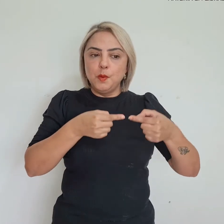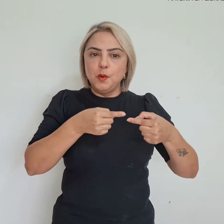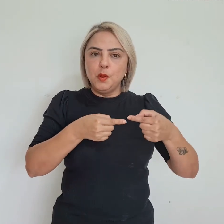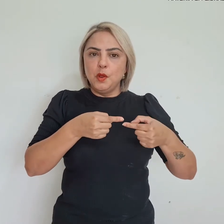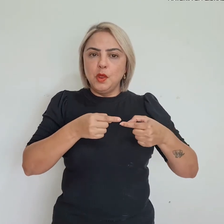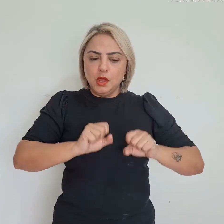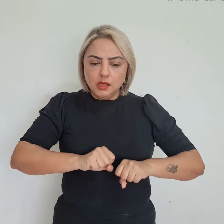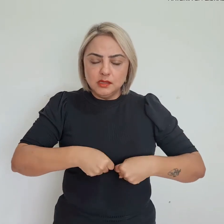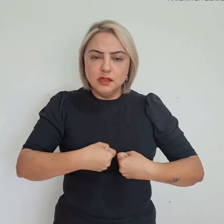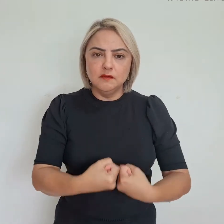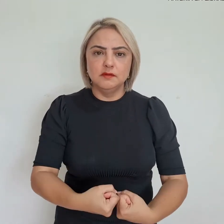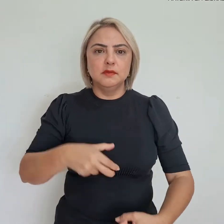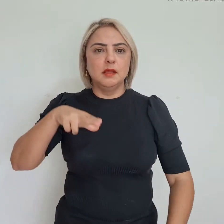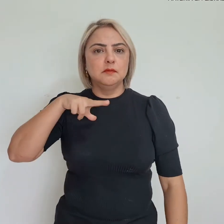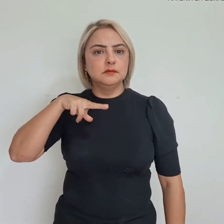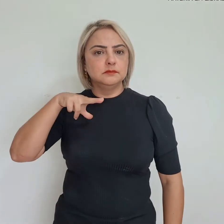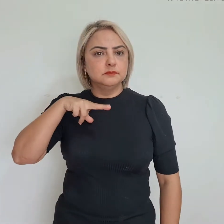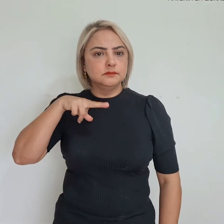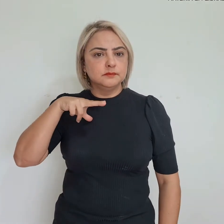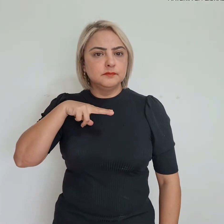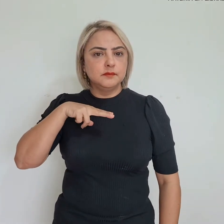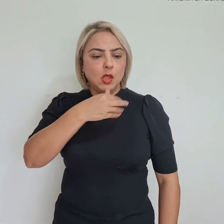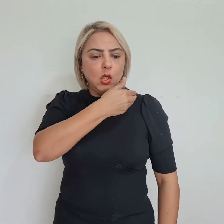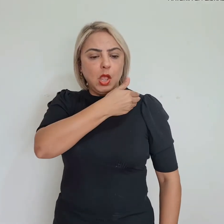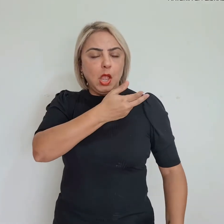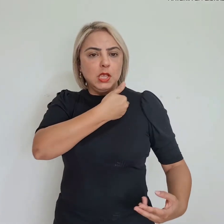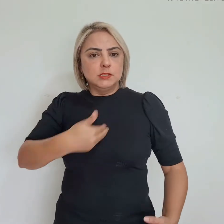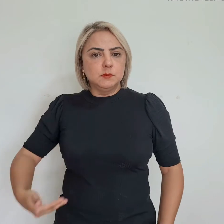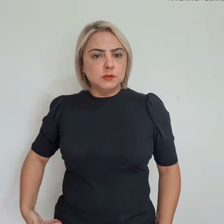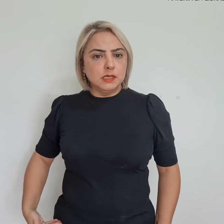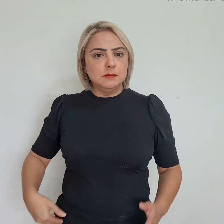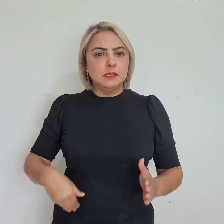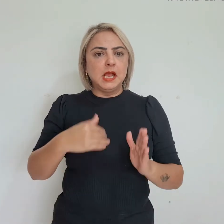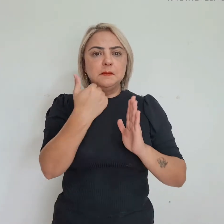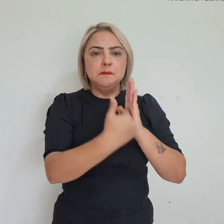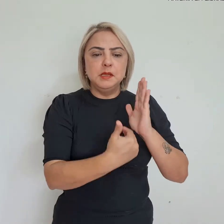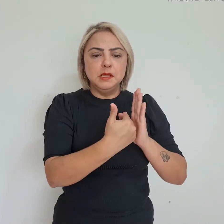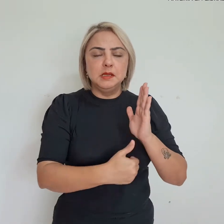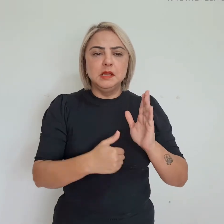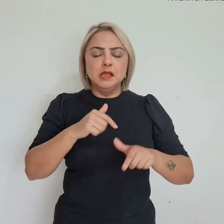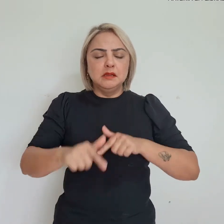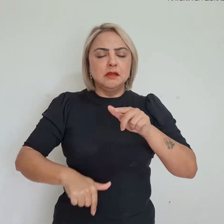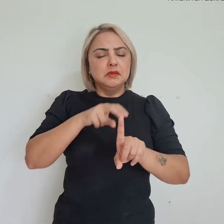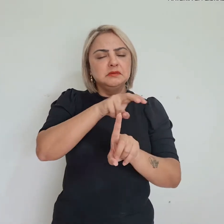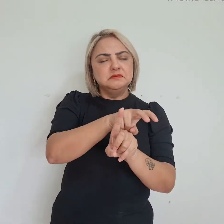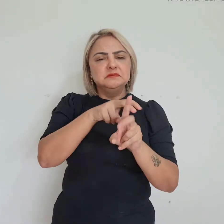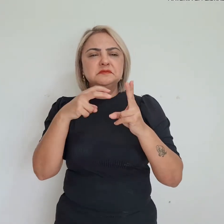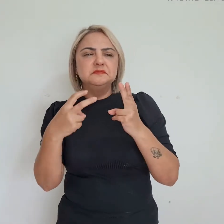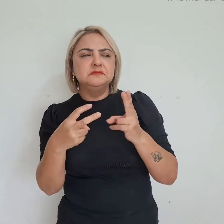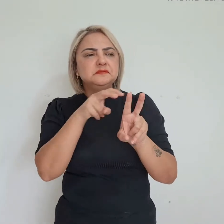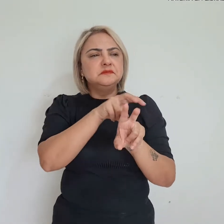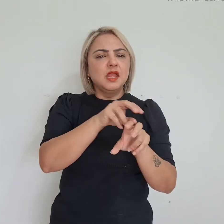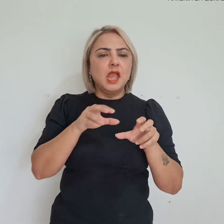político que defende a privatização, o Estado mínimo que trabalha na perspectiva de